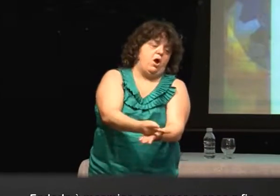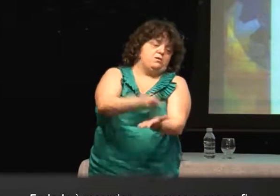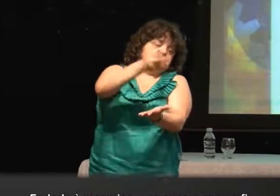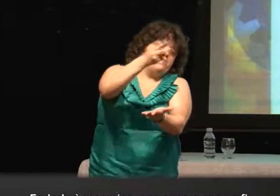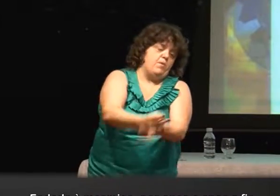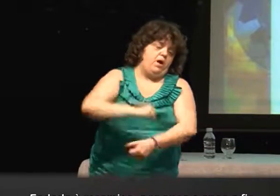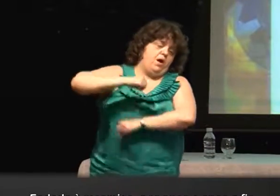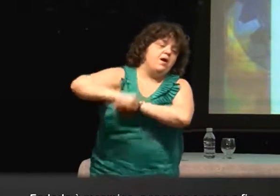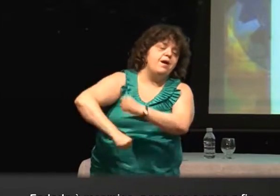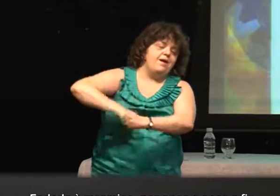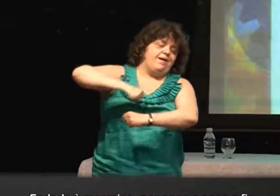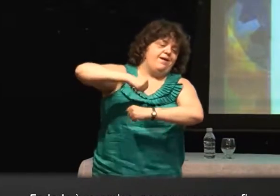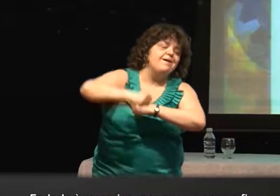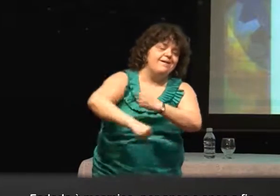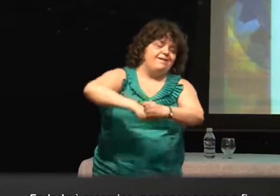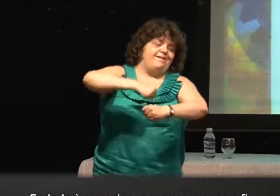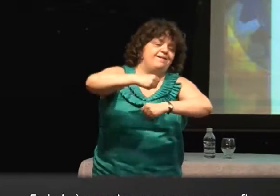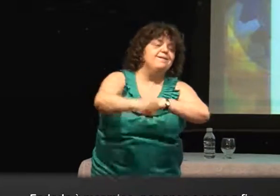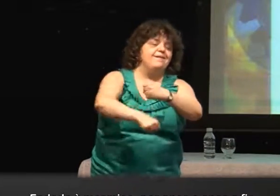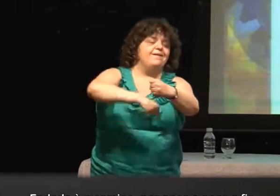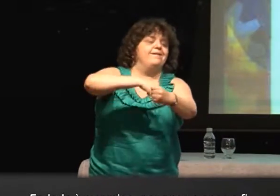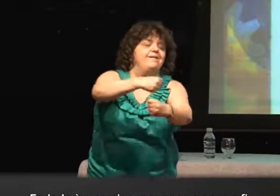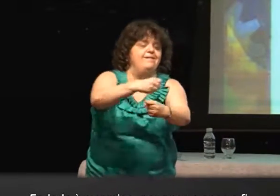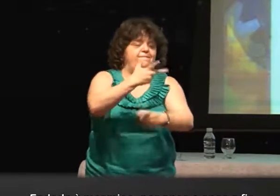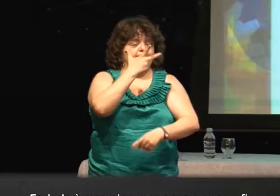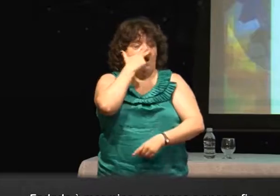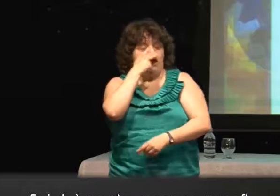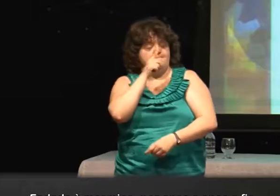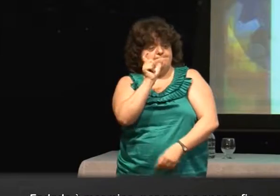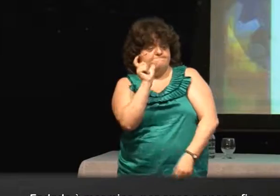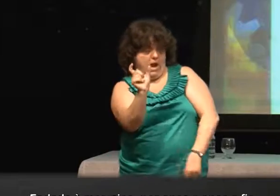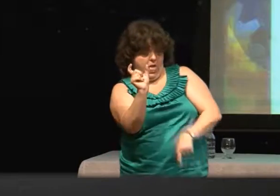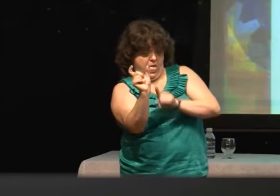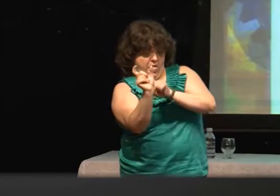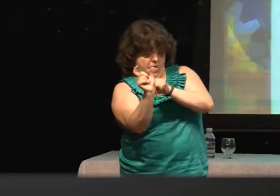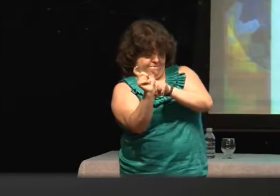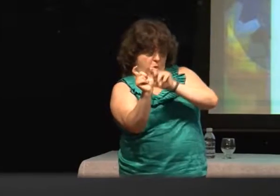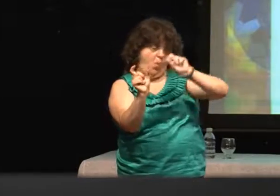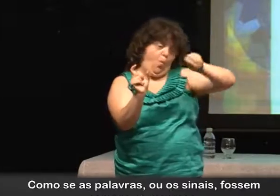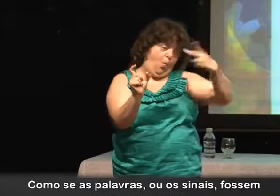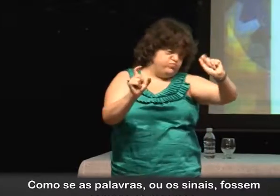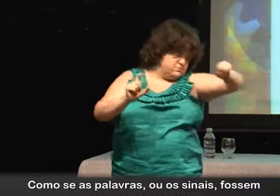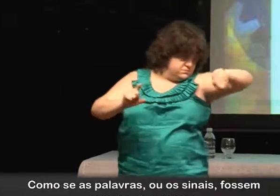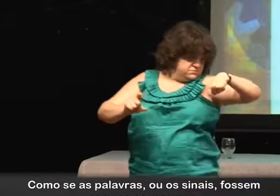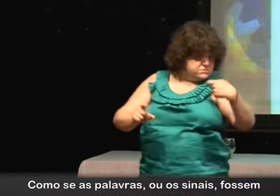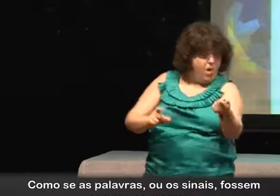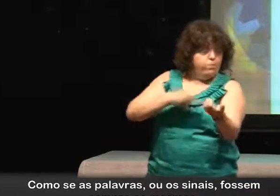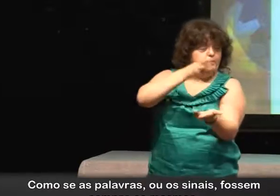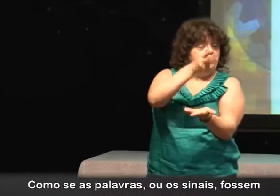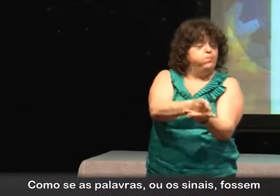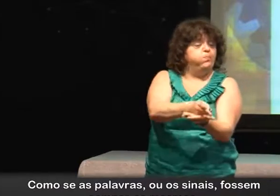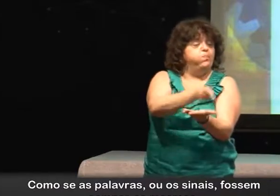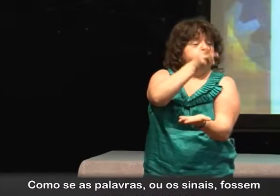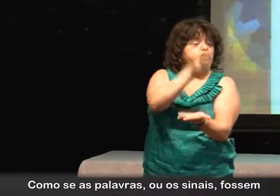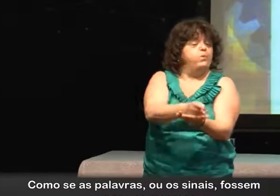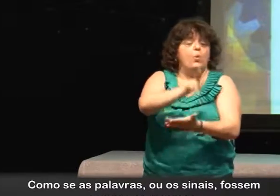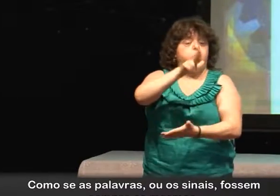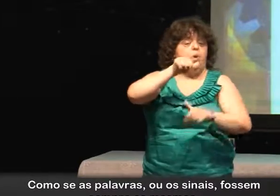fadada à mesmice por anos e anos a fio. como se a palavra ou os sinais